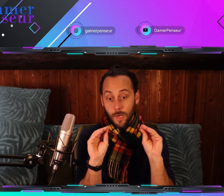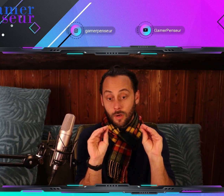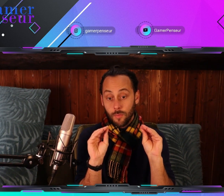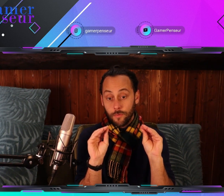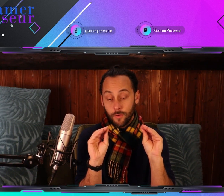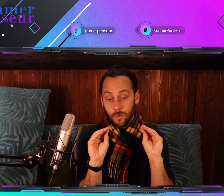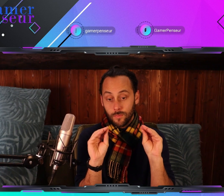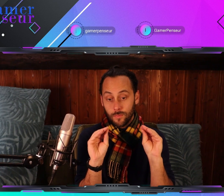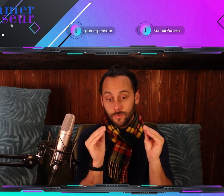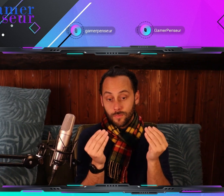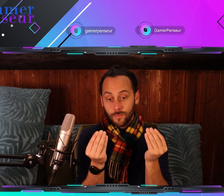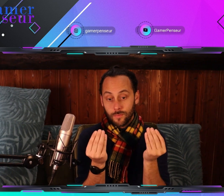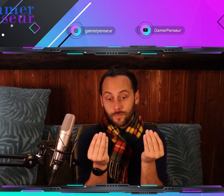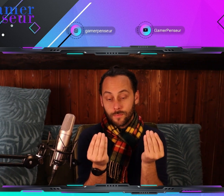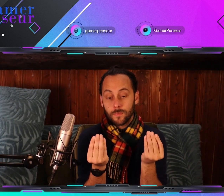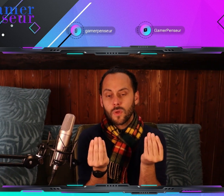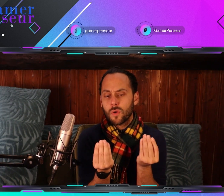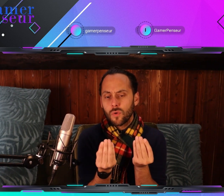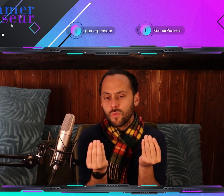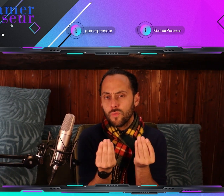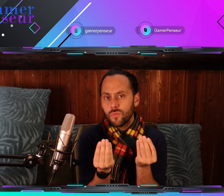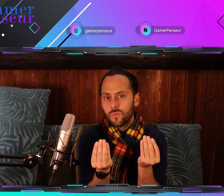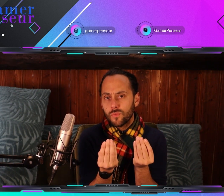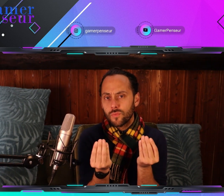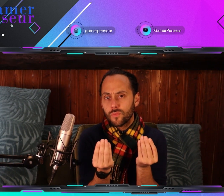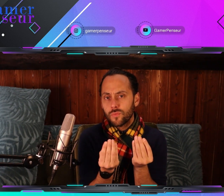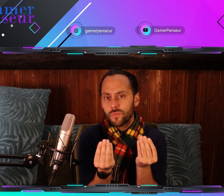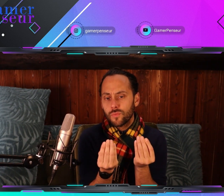Les deux mains comme enfant. Où?